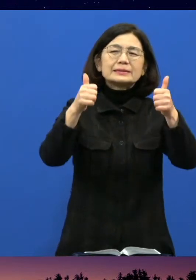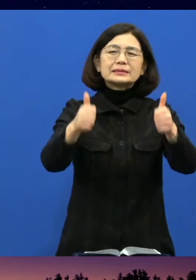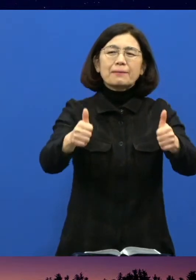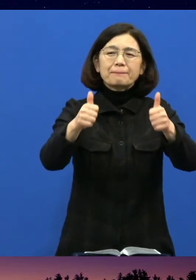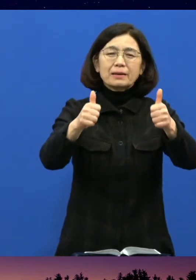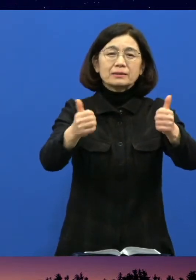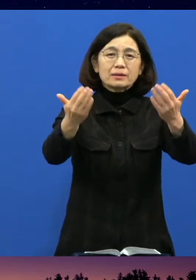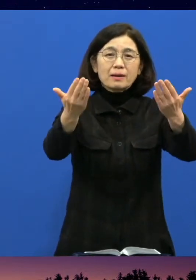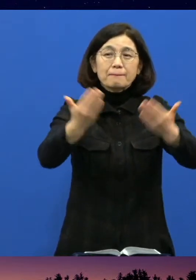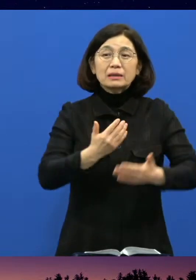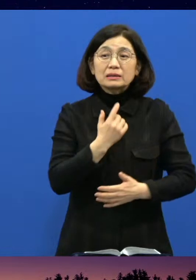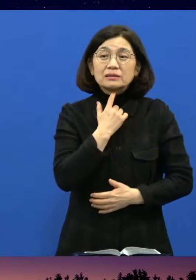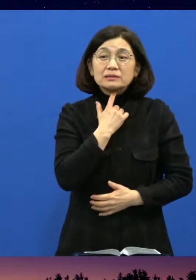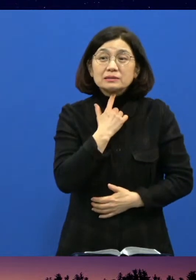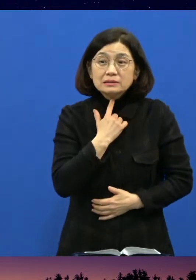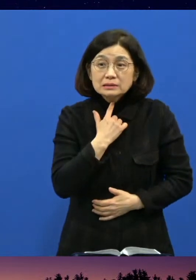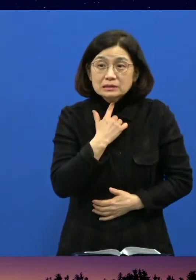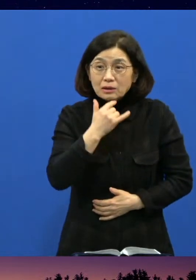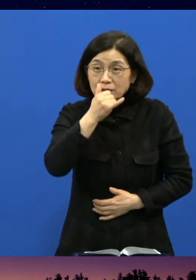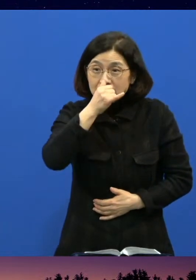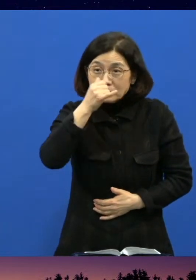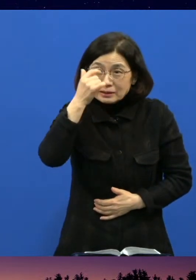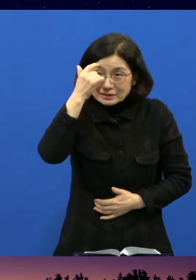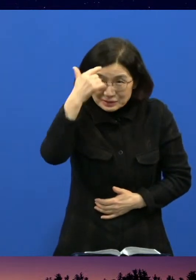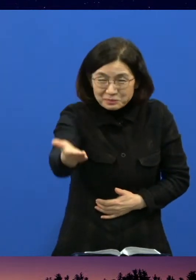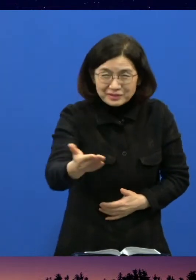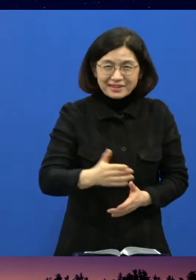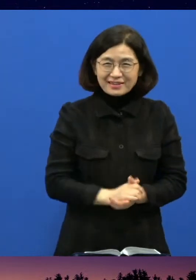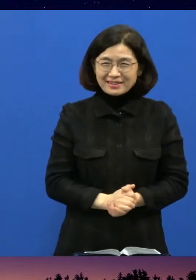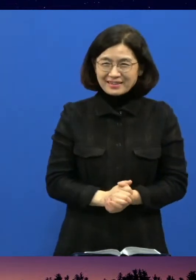받아본 적이 있다, 그런 분은 손을 들지를 마시고,